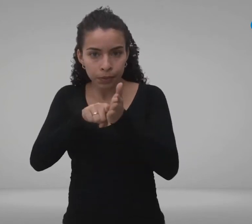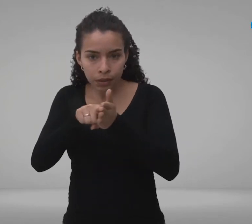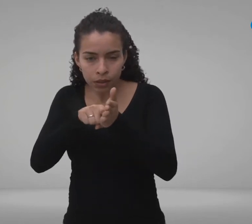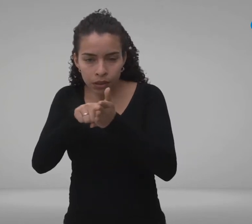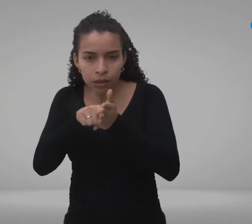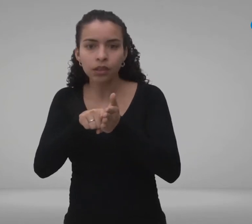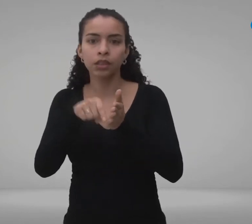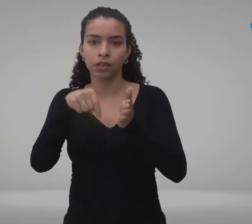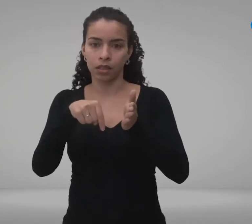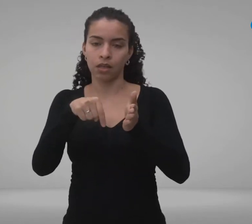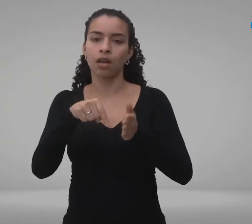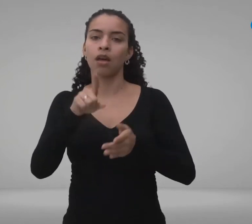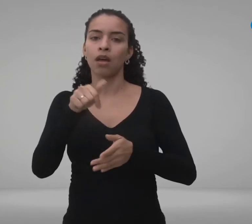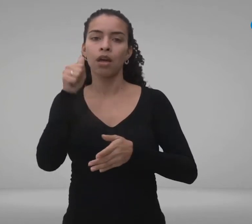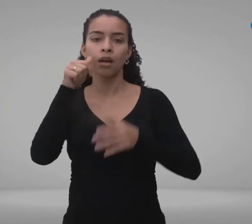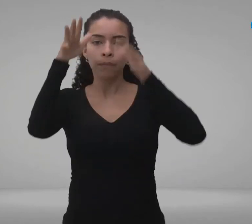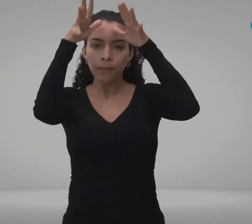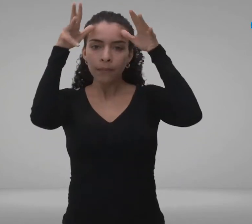área, é a surda Marianne Stumpf.